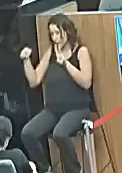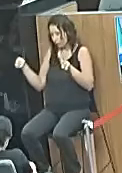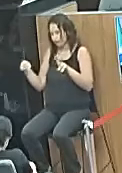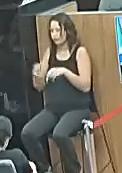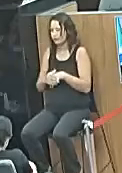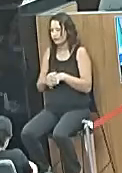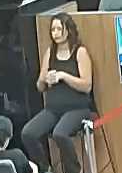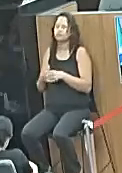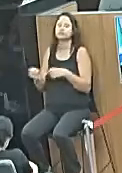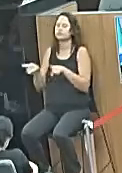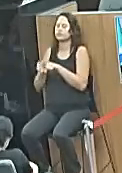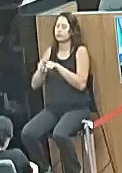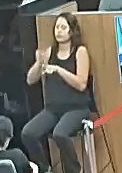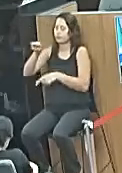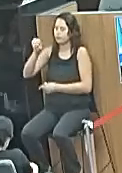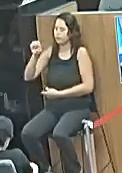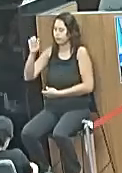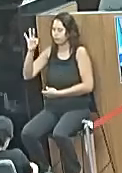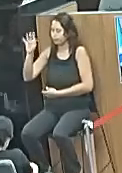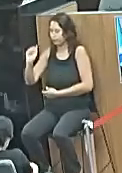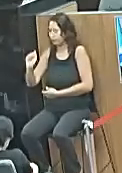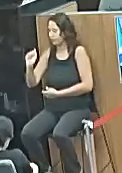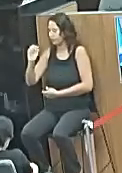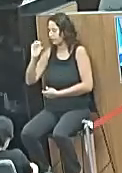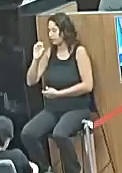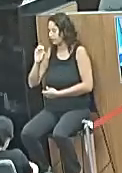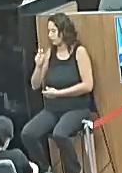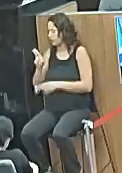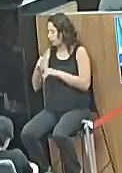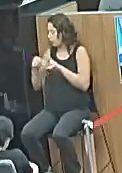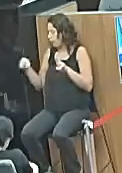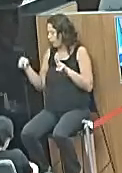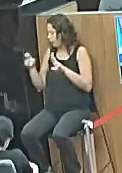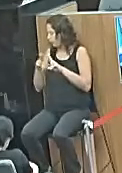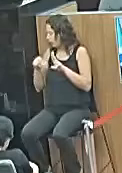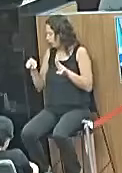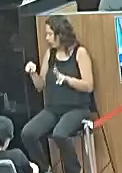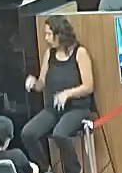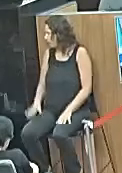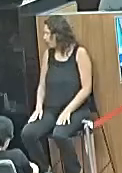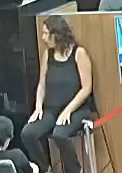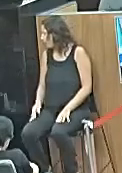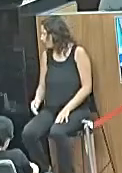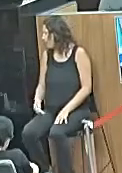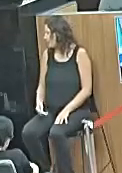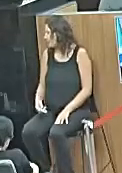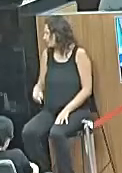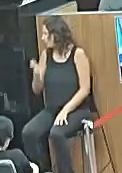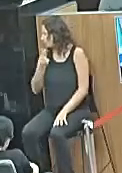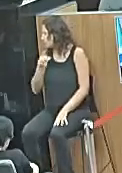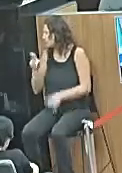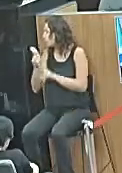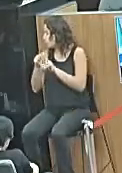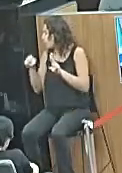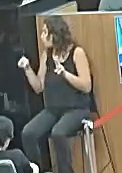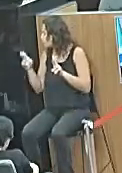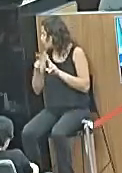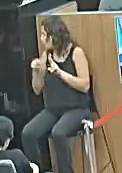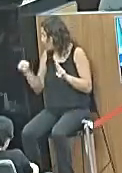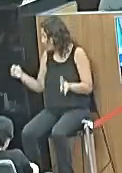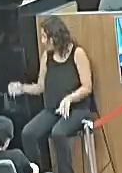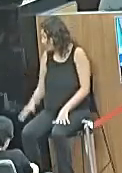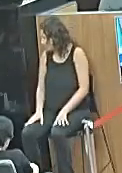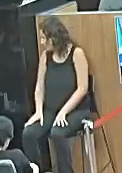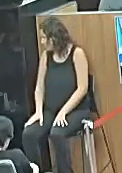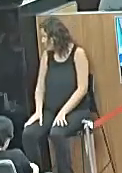metas físicas e financeiras da ação 40 62 prevenção e proteção escolar proerd do programa